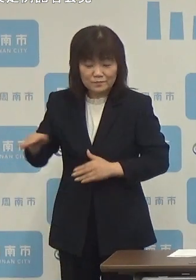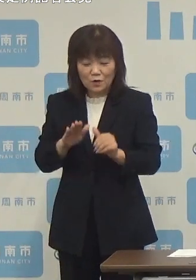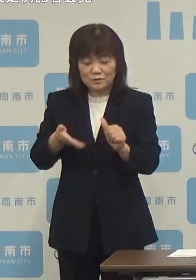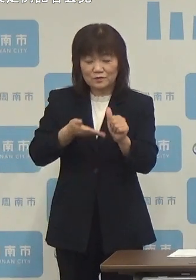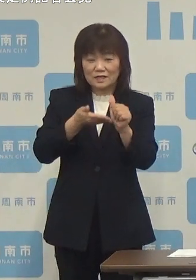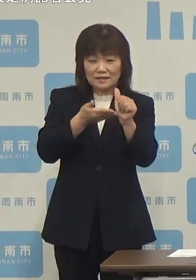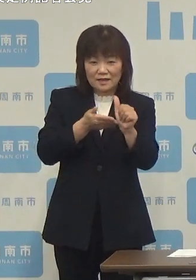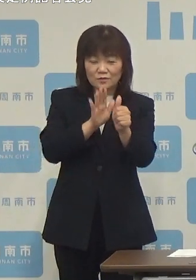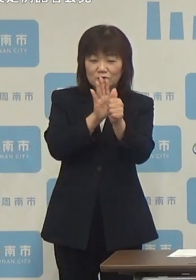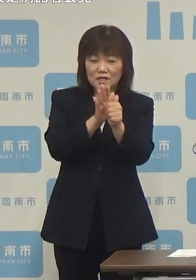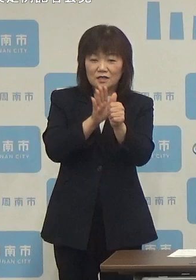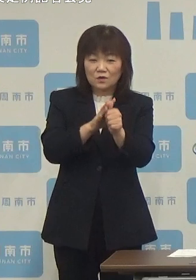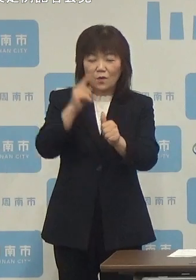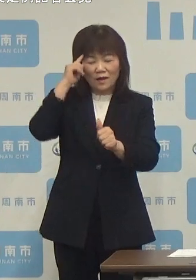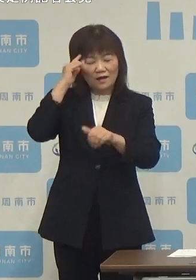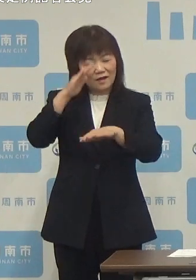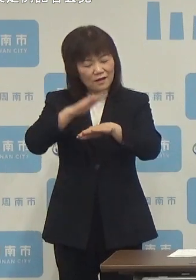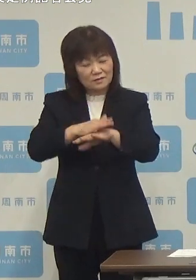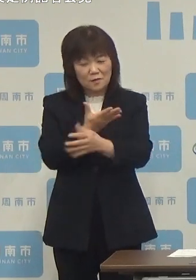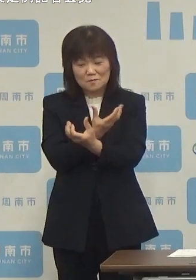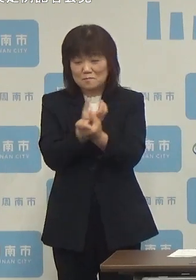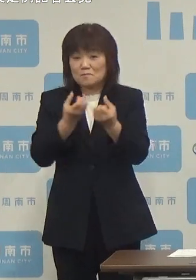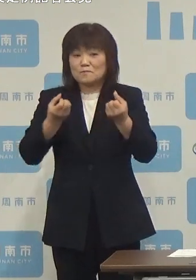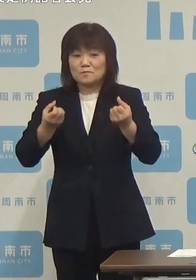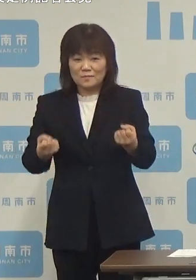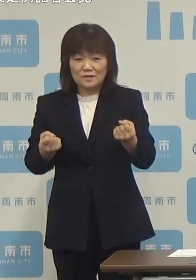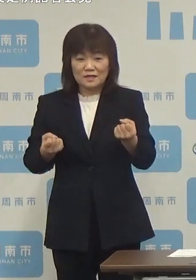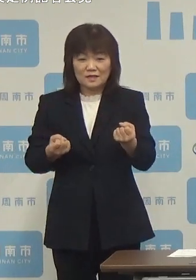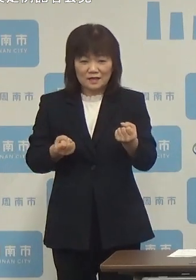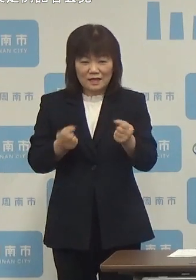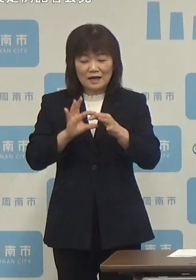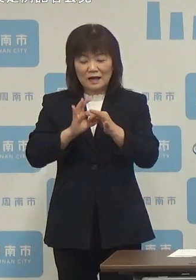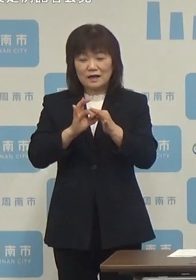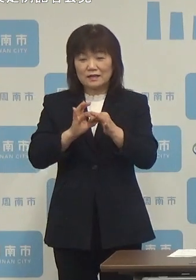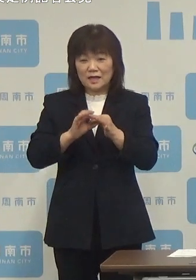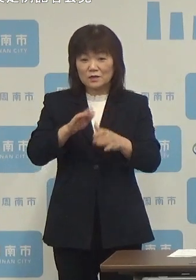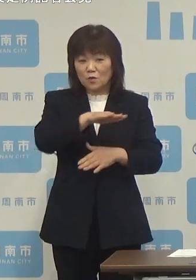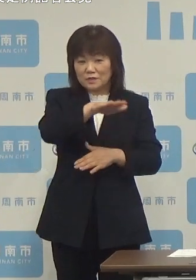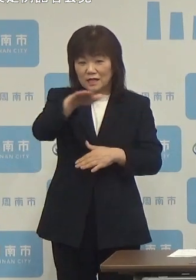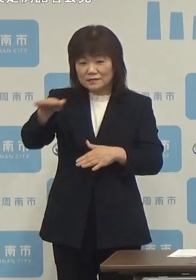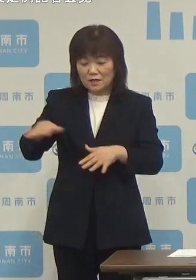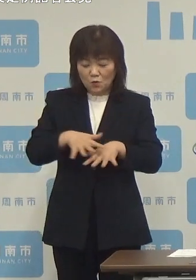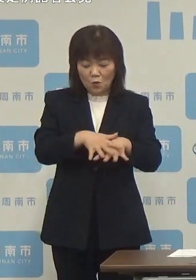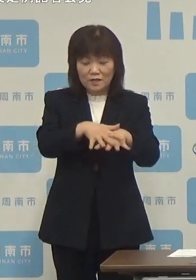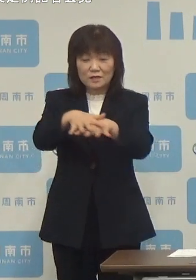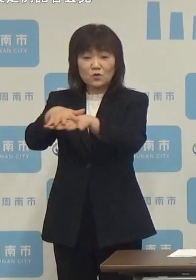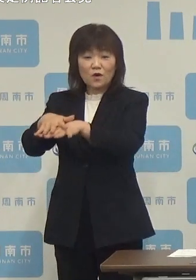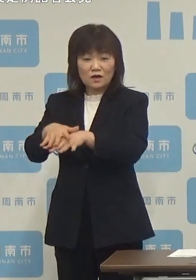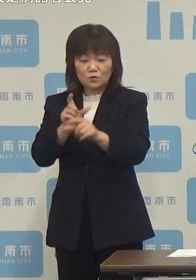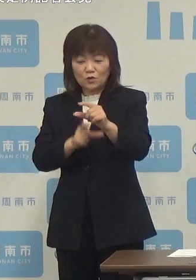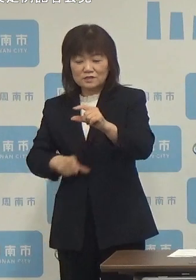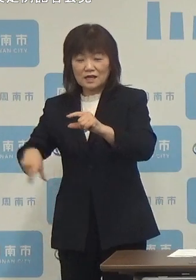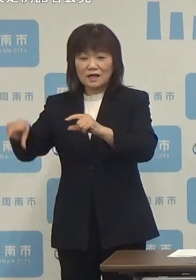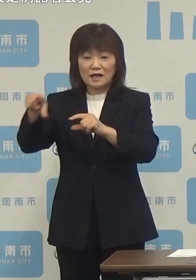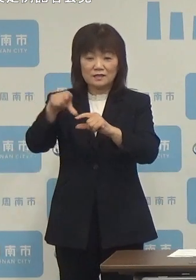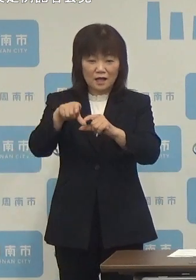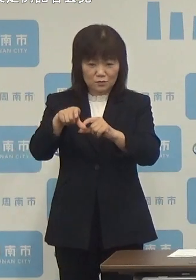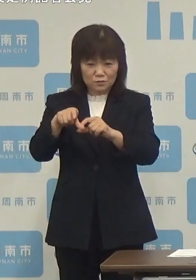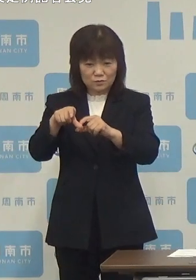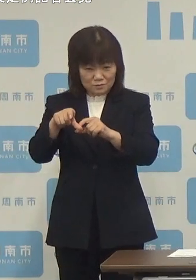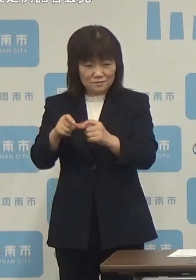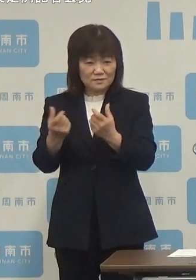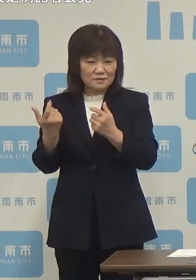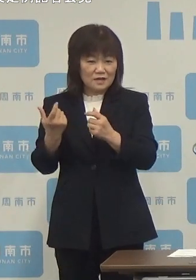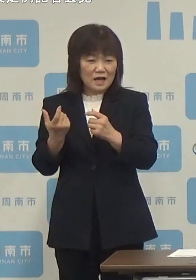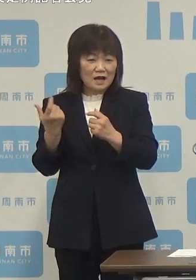て支援の理念を共有し、各関係機関のネットワークのさらなる強化が進むこと